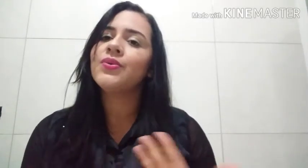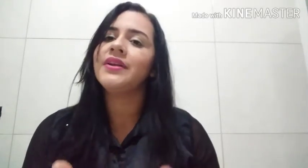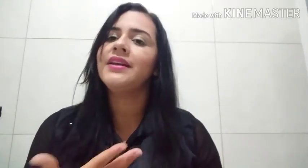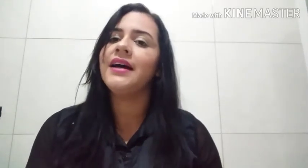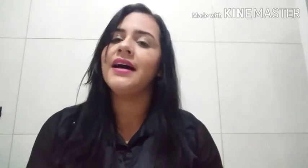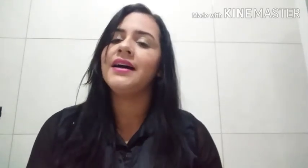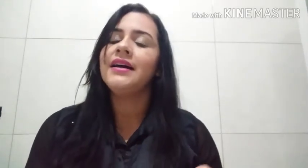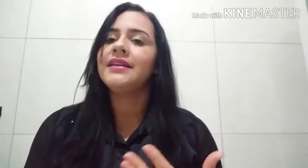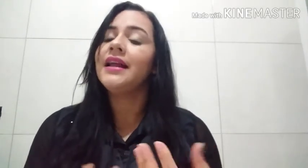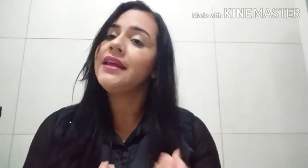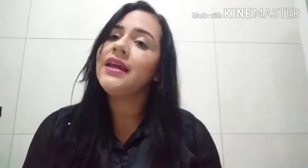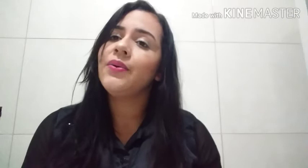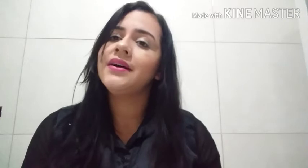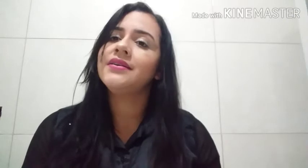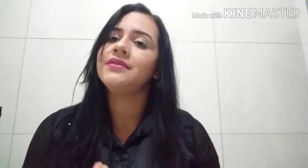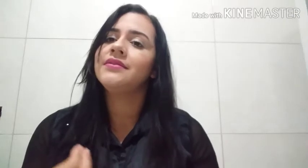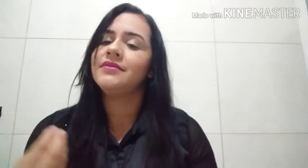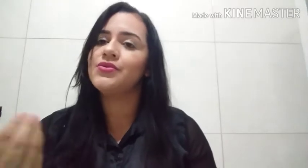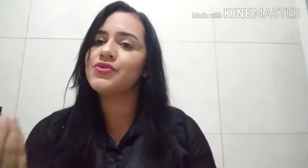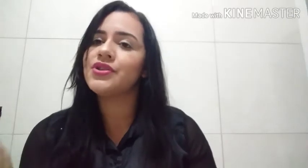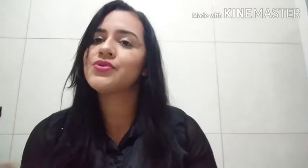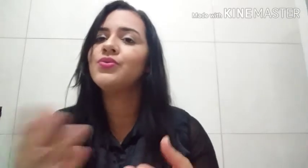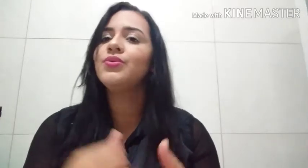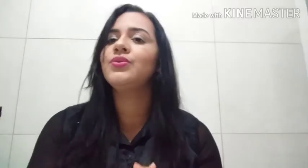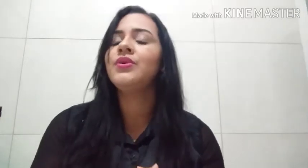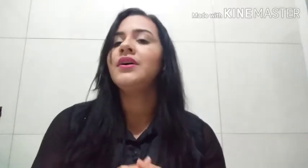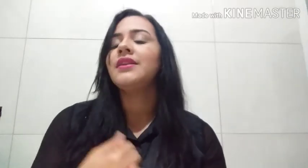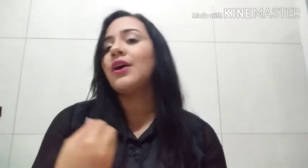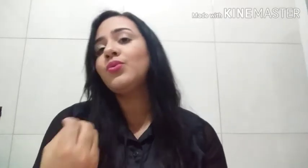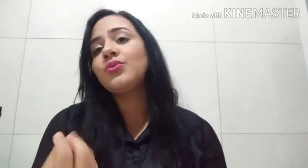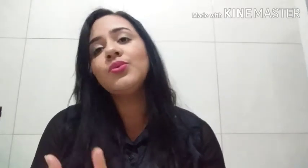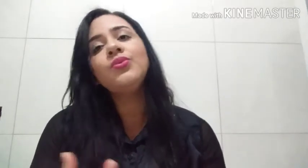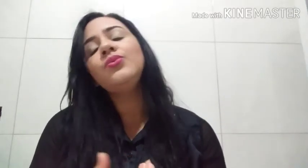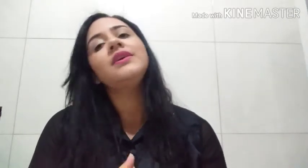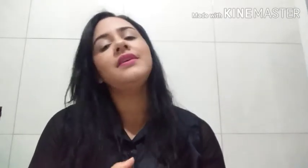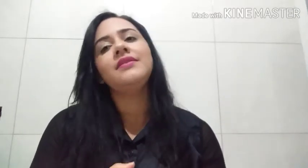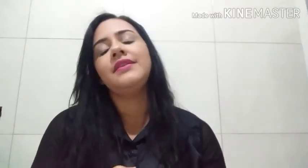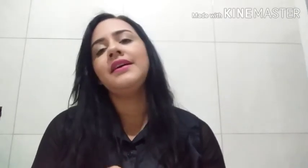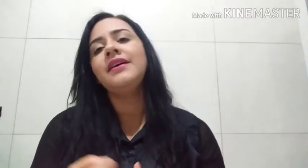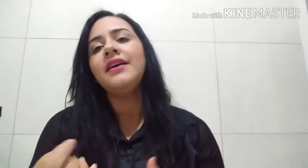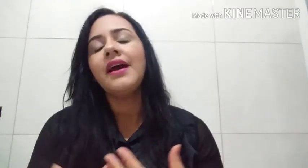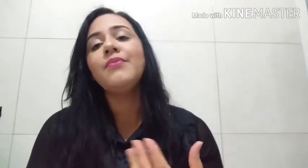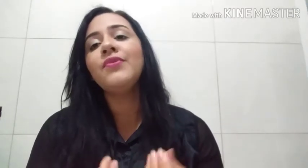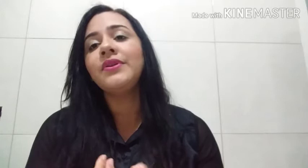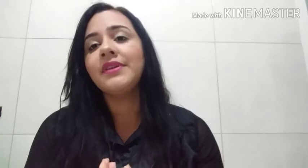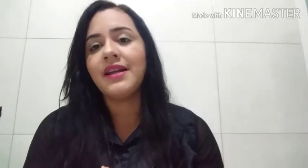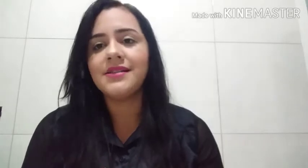né, da língua do sujeito surdo, da cultura, né? É muito